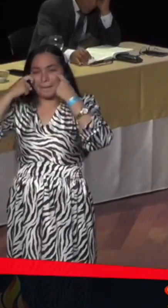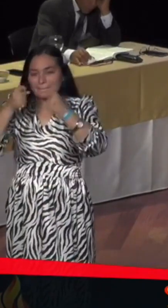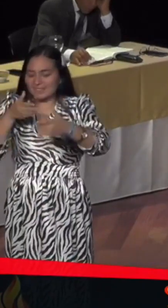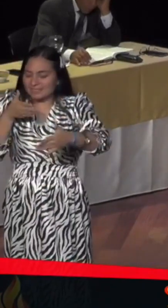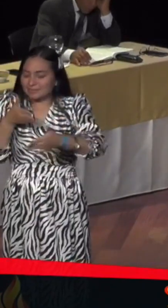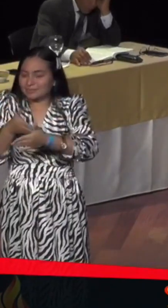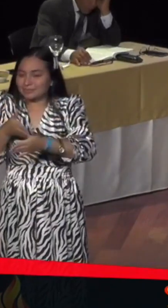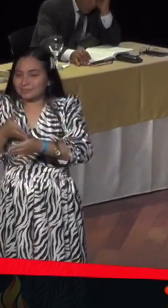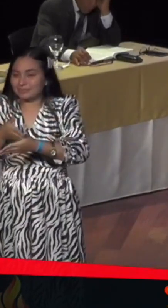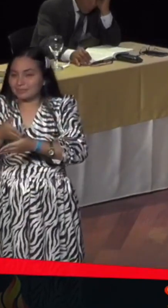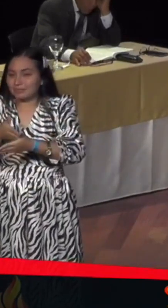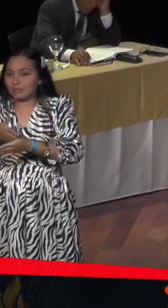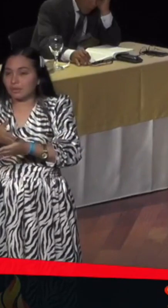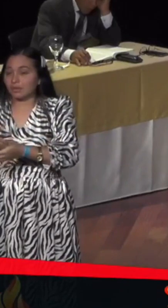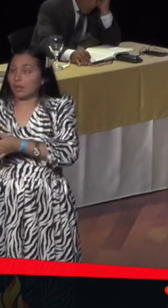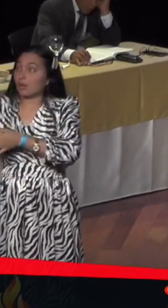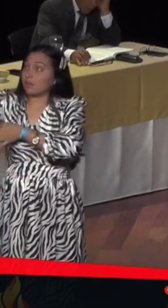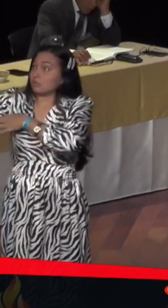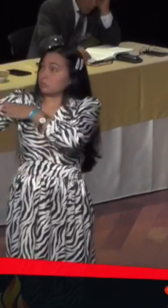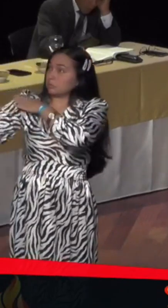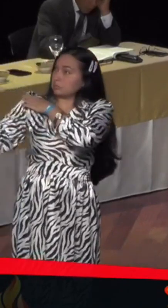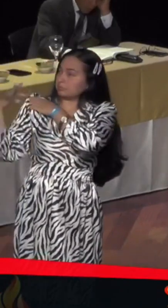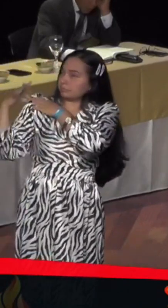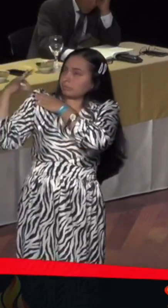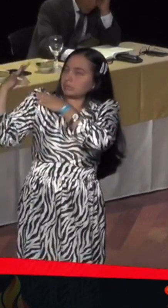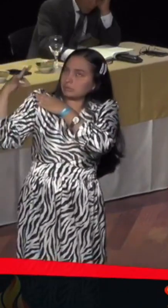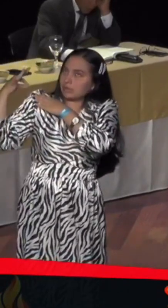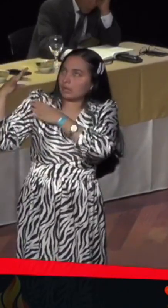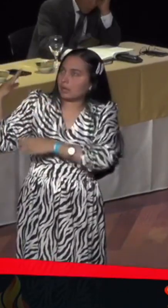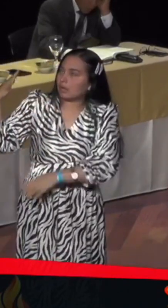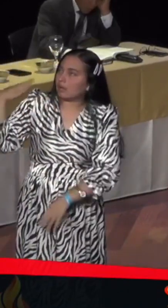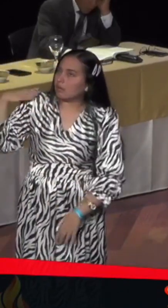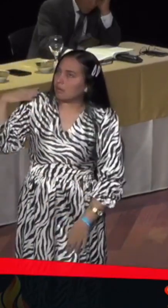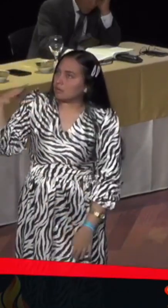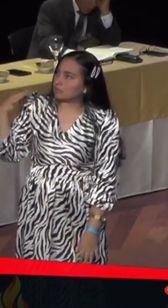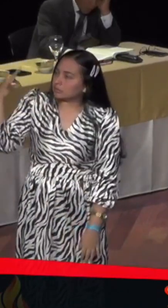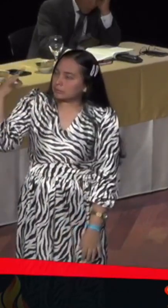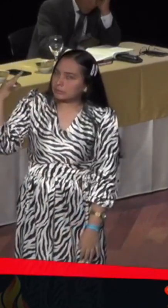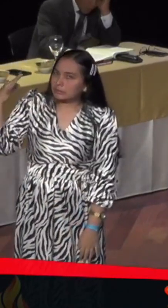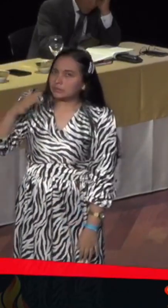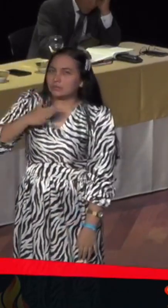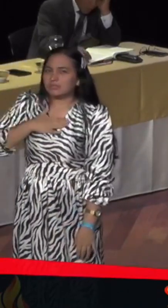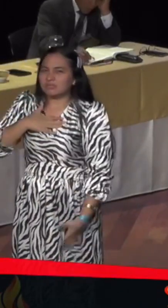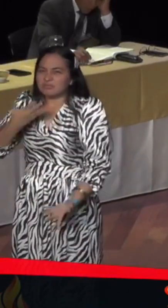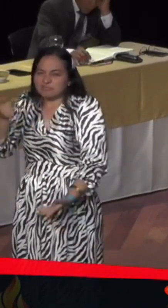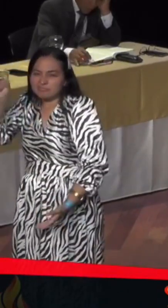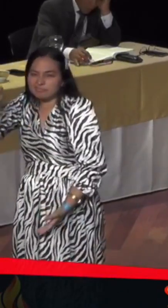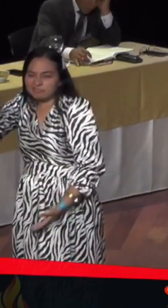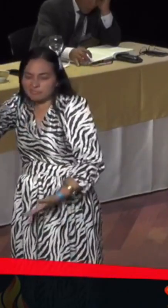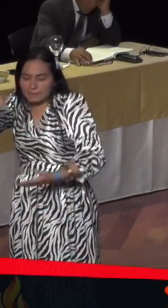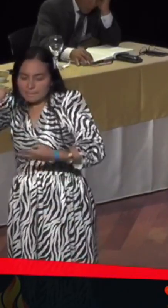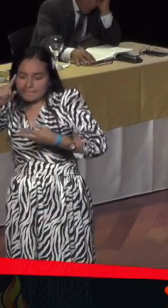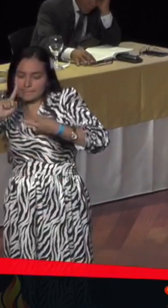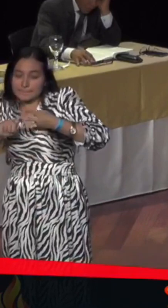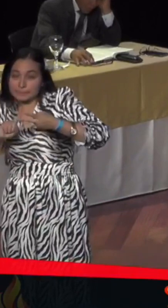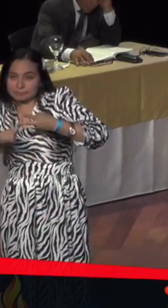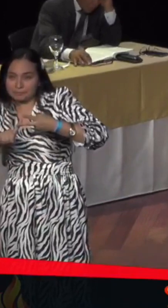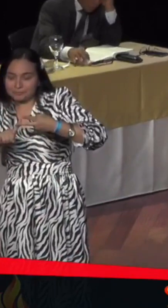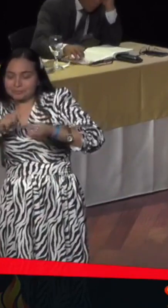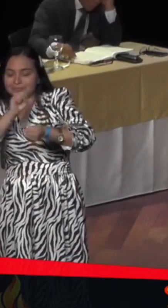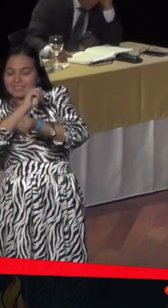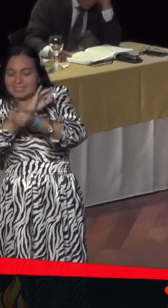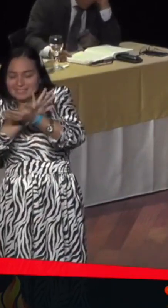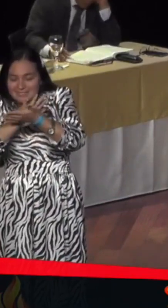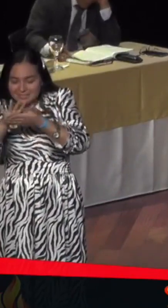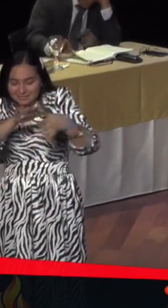santa, amén, una vida apartada para Dios, una vida consagrada, esforzada, dedicada